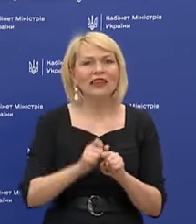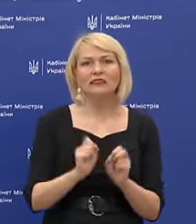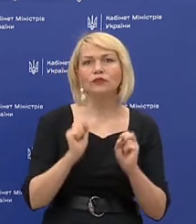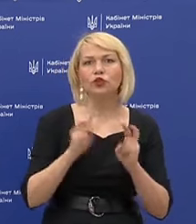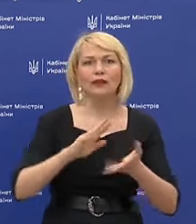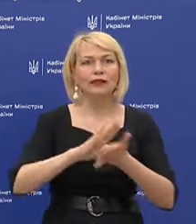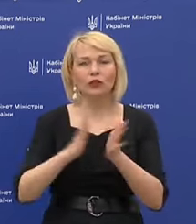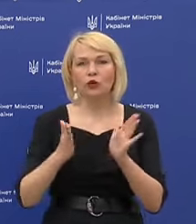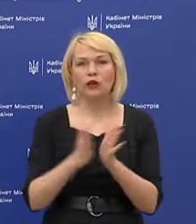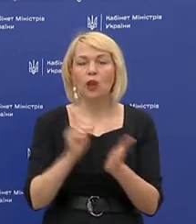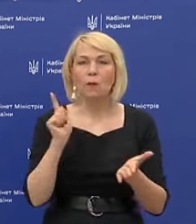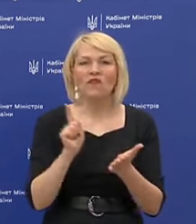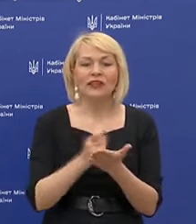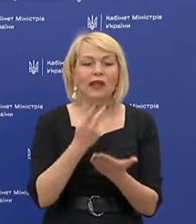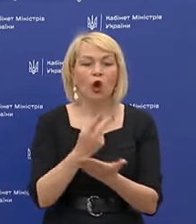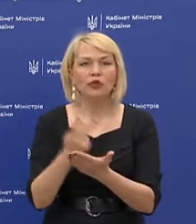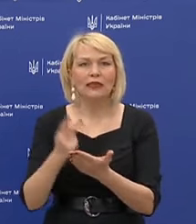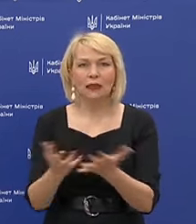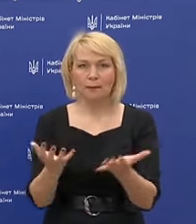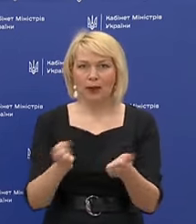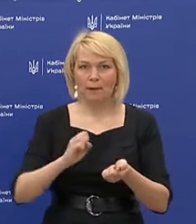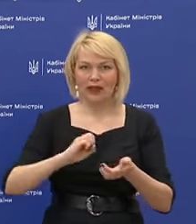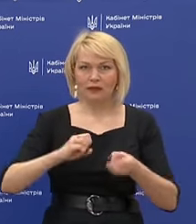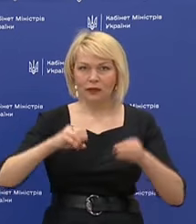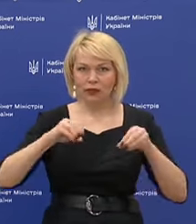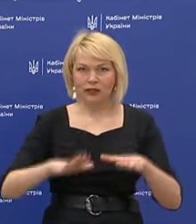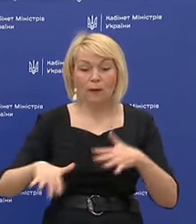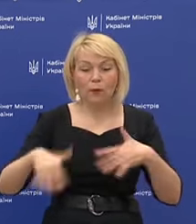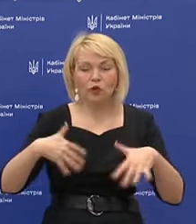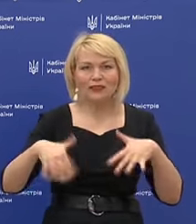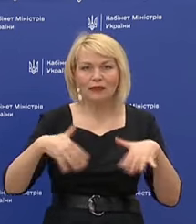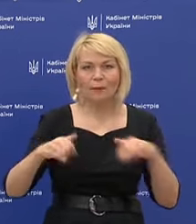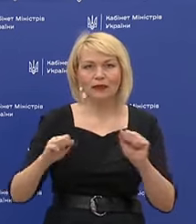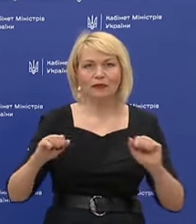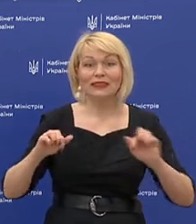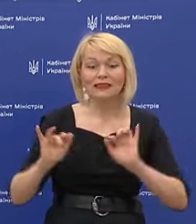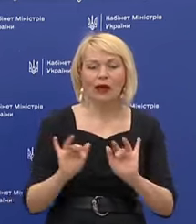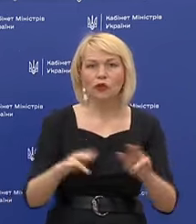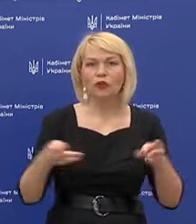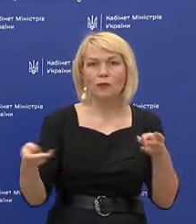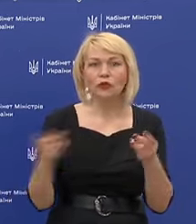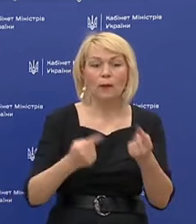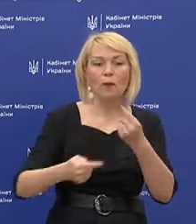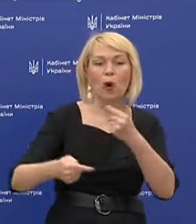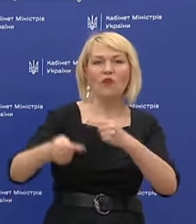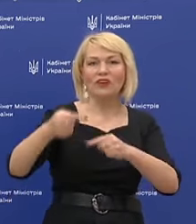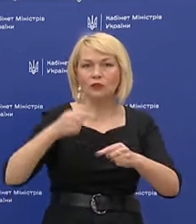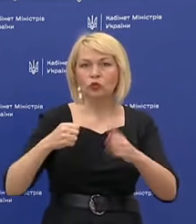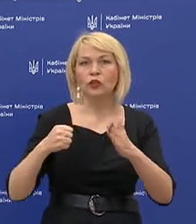повинна розглядати і приймати рішення, що із послаблених заходів потрібно повернути